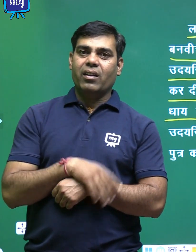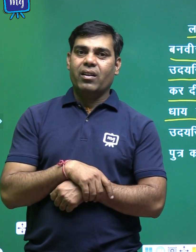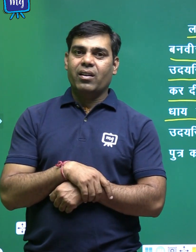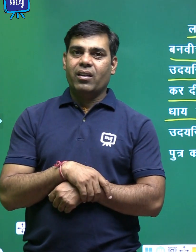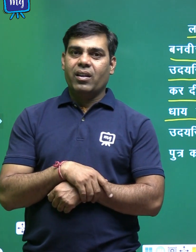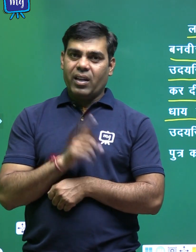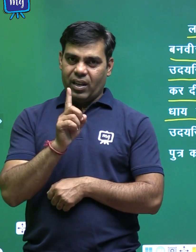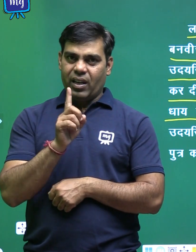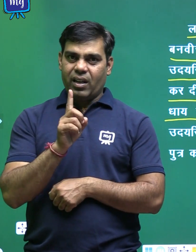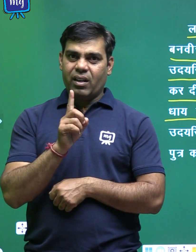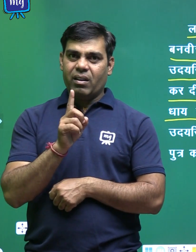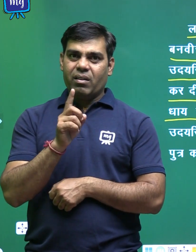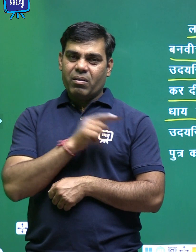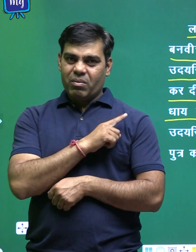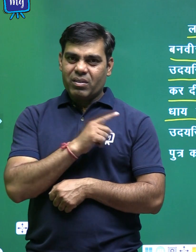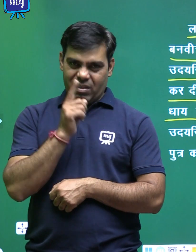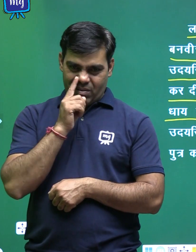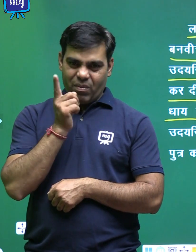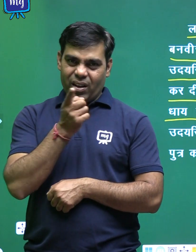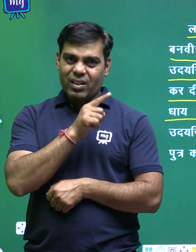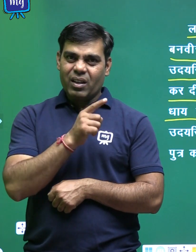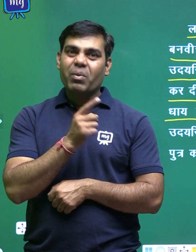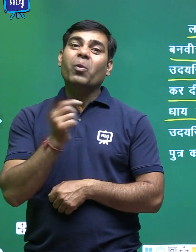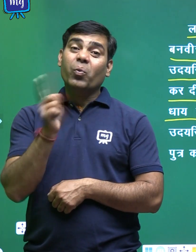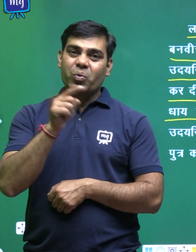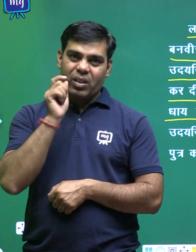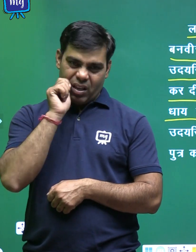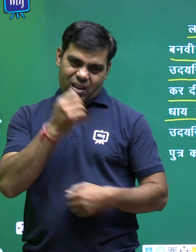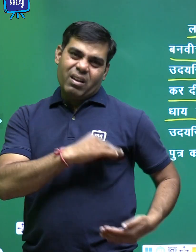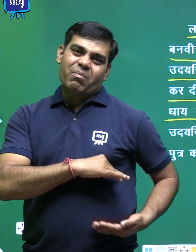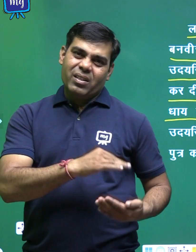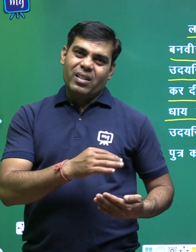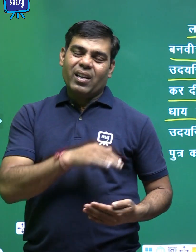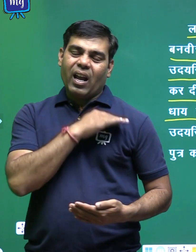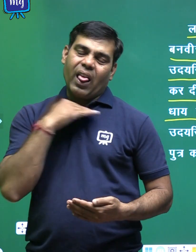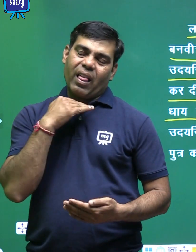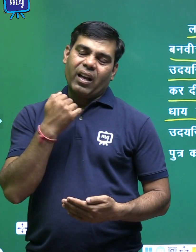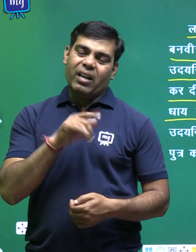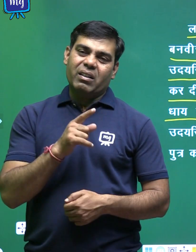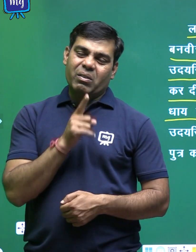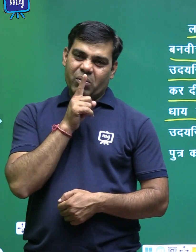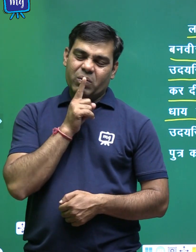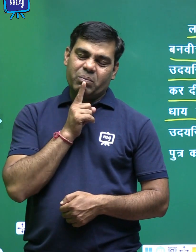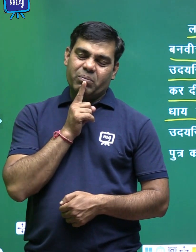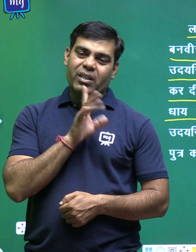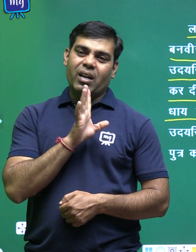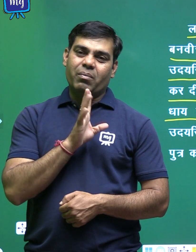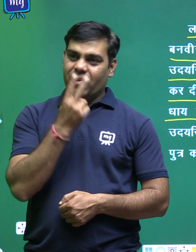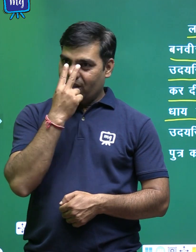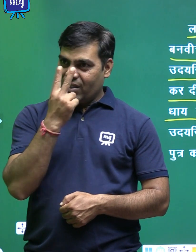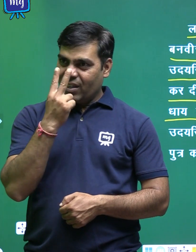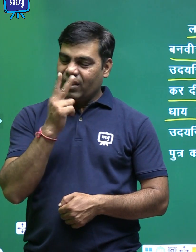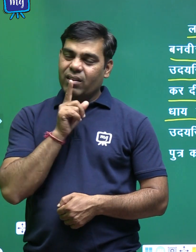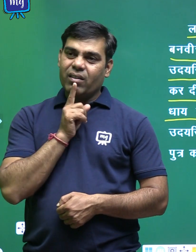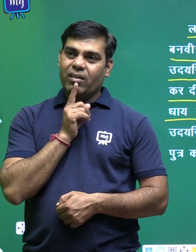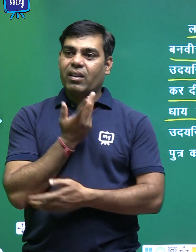के सामने उसके बच्चे की हत्या कर दी गई और वो चुपचाप देखती रह